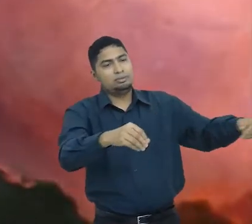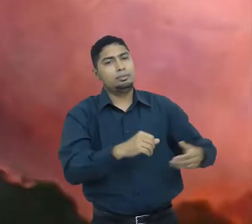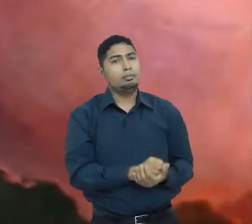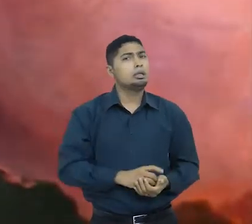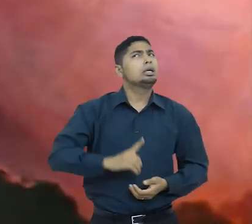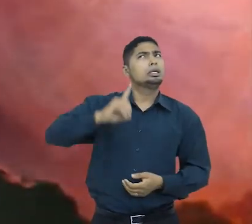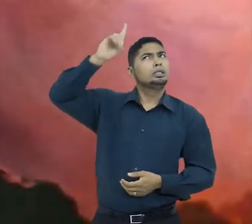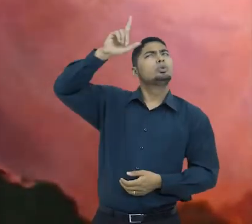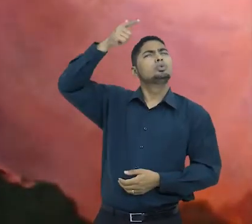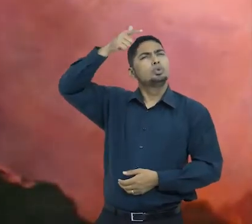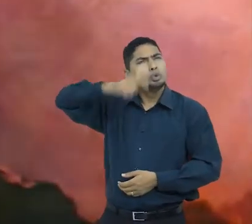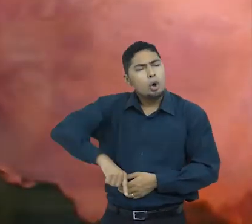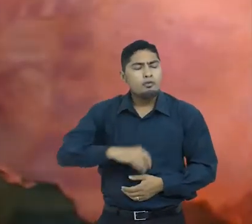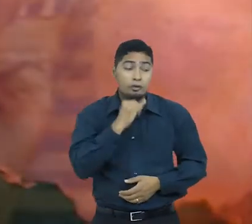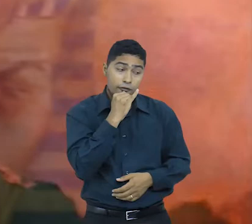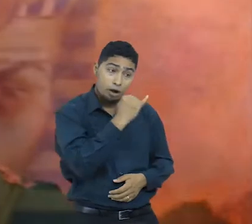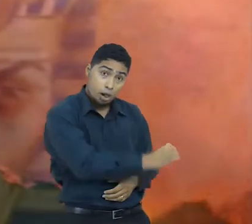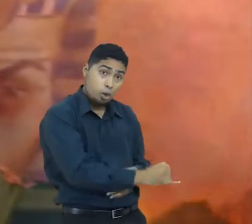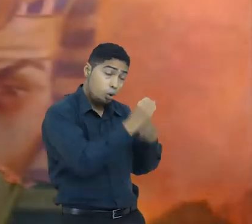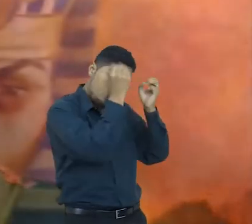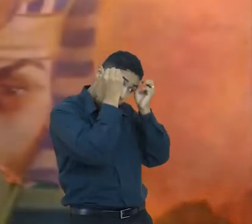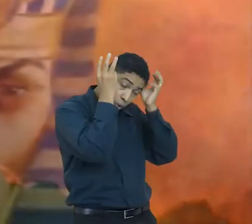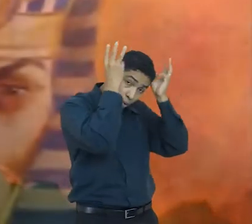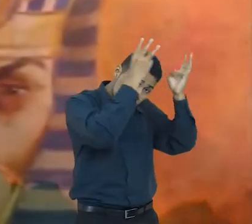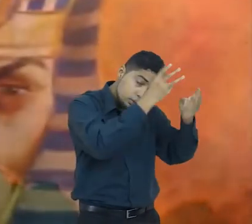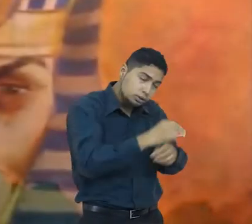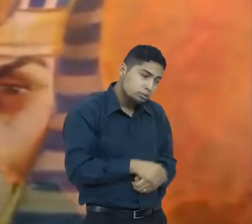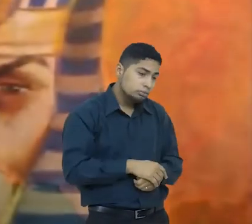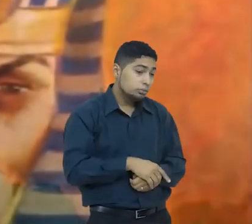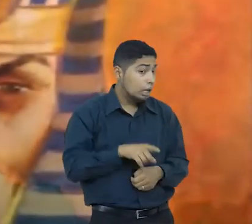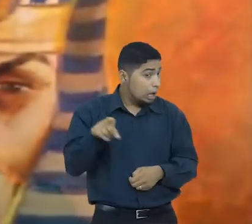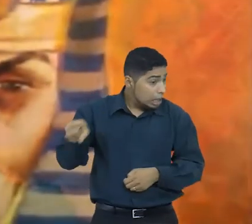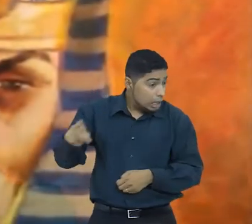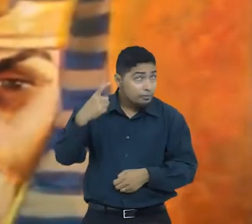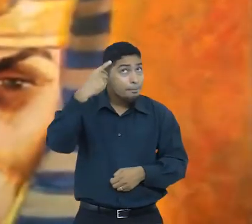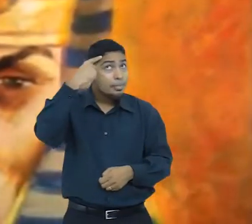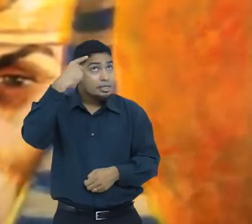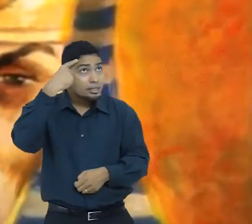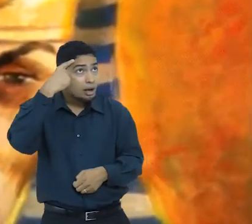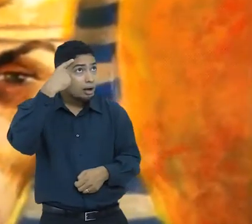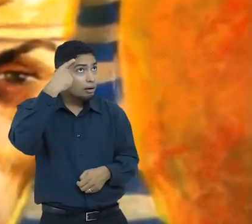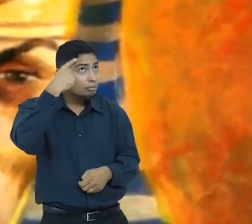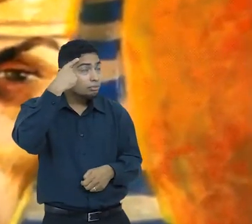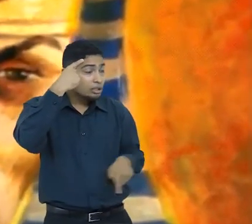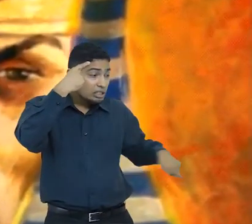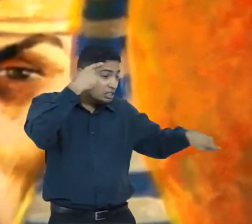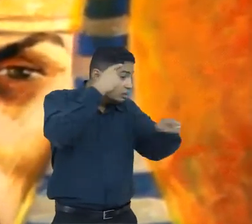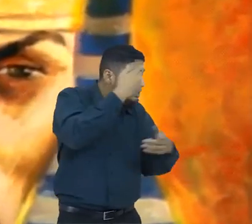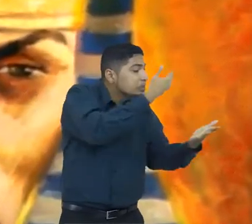Moisés. Faraó logo vai pensar que os filhos de Israel estão perdidos no deserto. Vou endurecer o coração